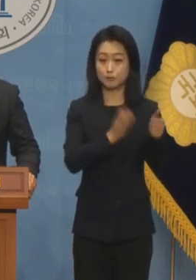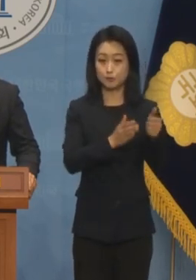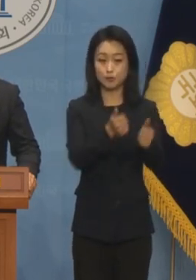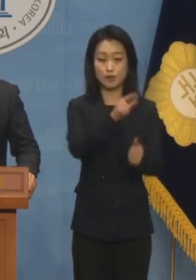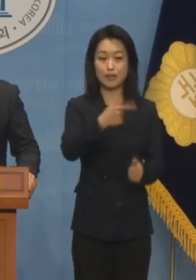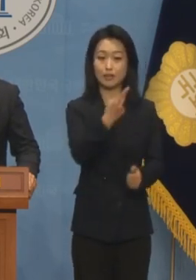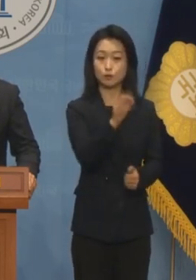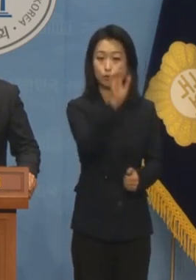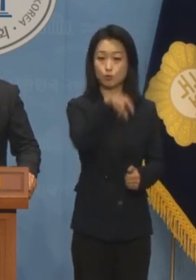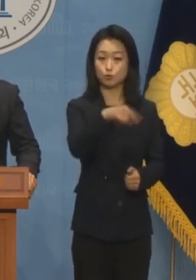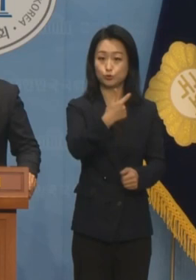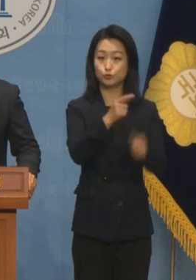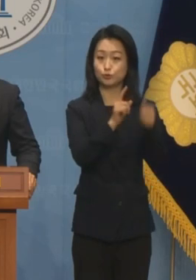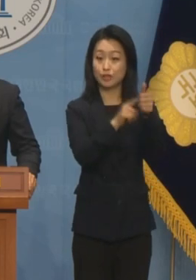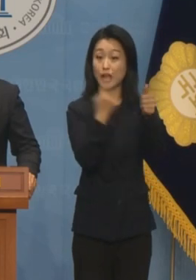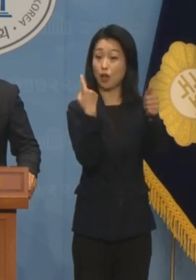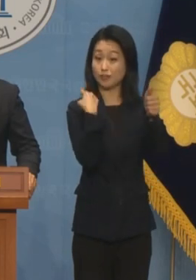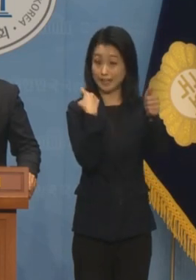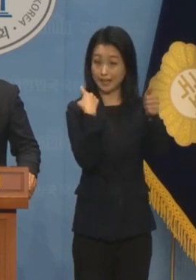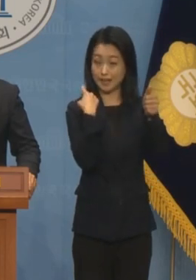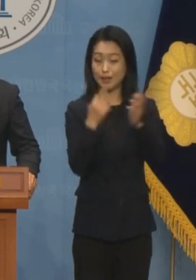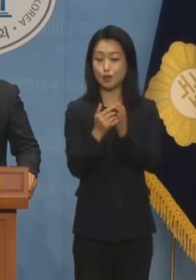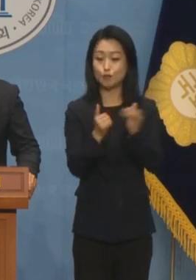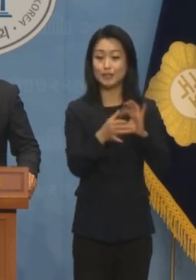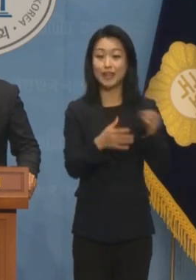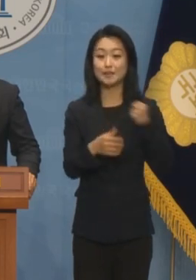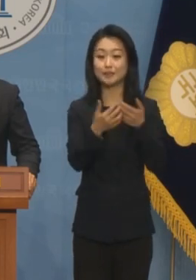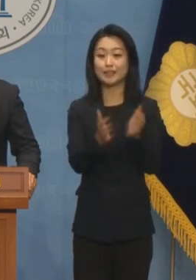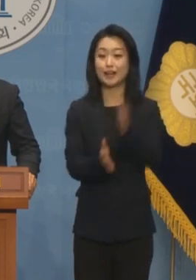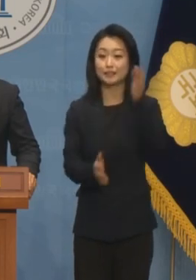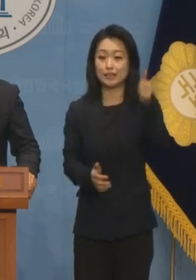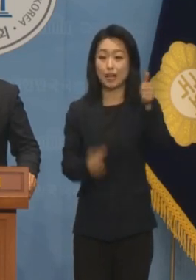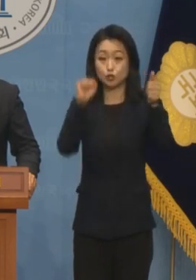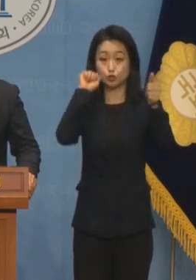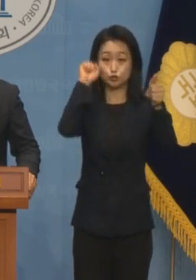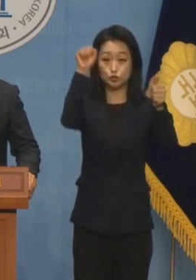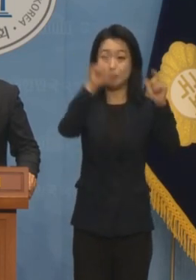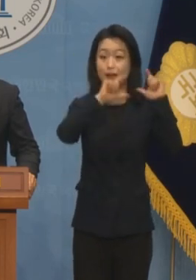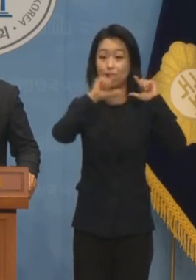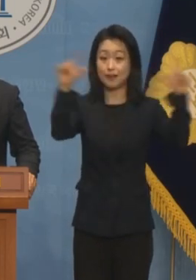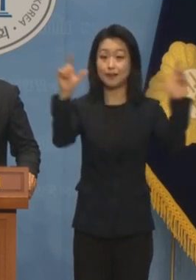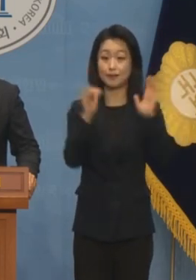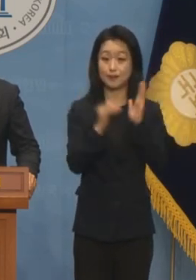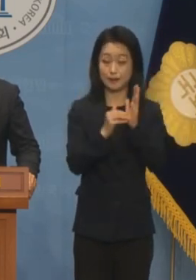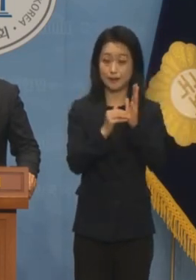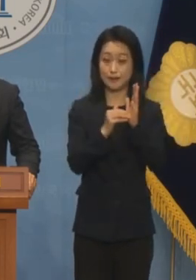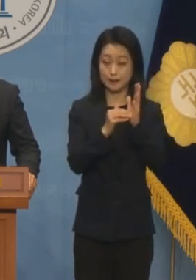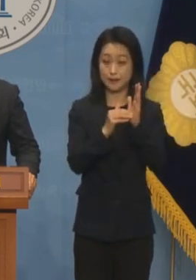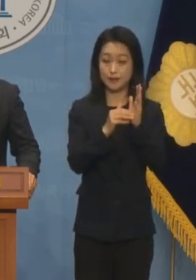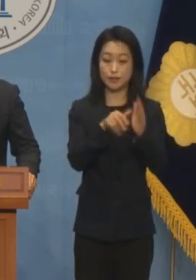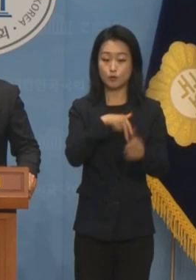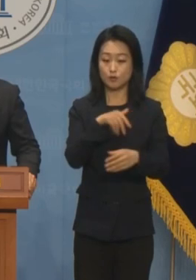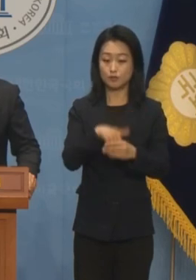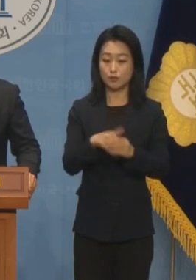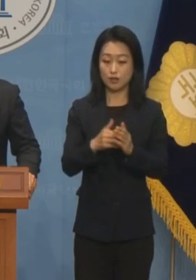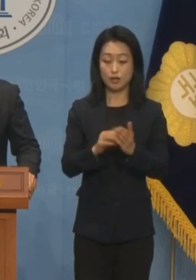한동훈 전 비대위원장이 어제 국민의힘 전당대회 출마를 선언했습니다. 총선